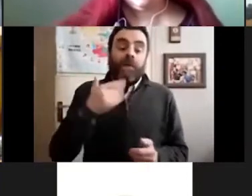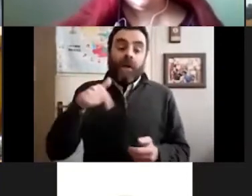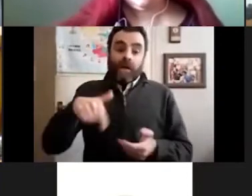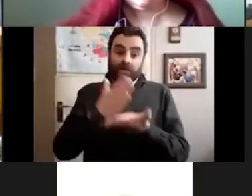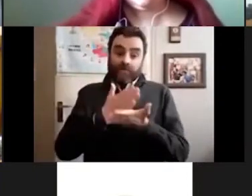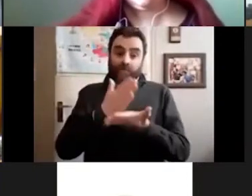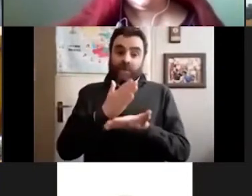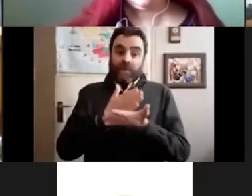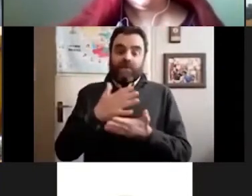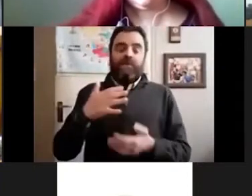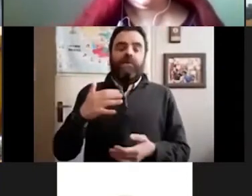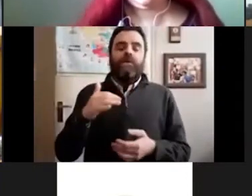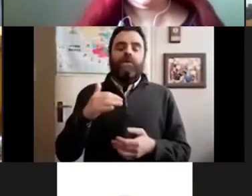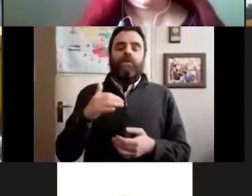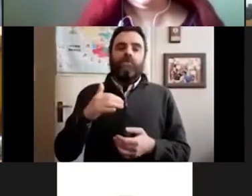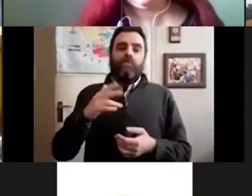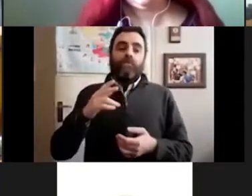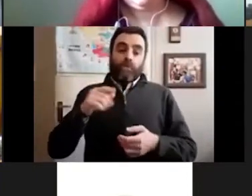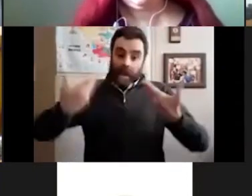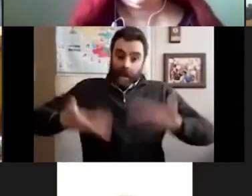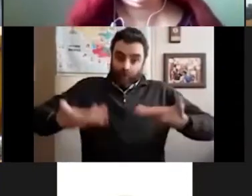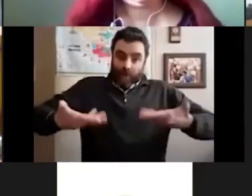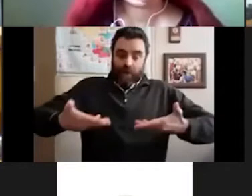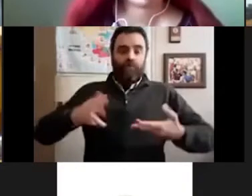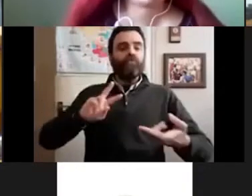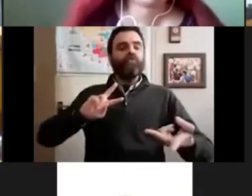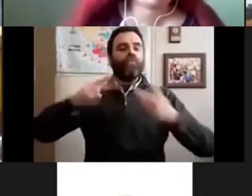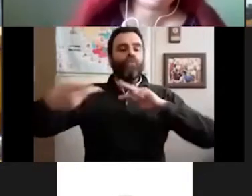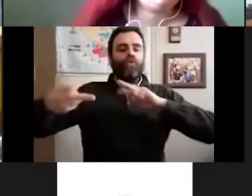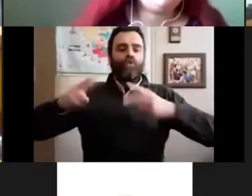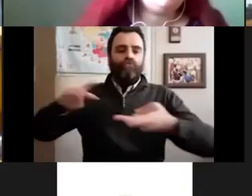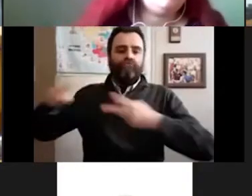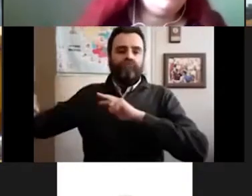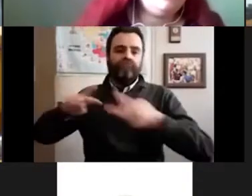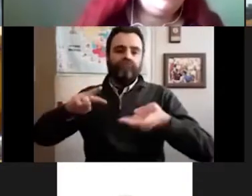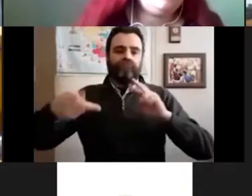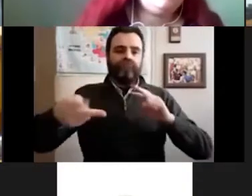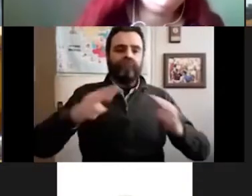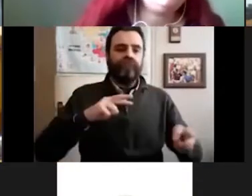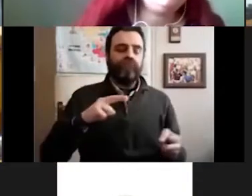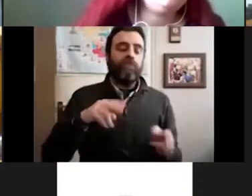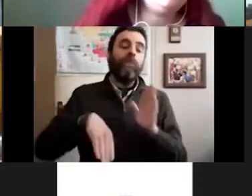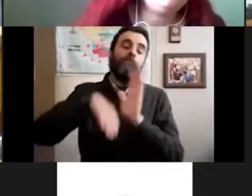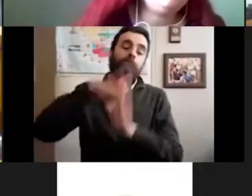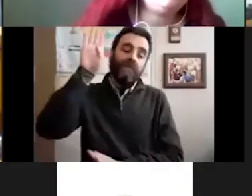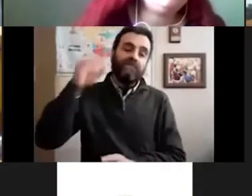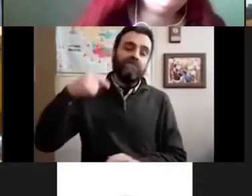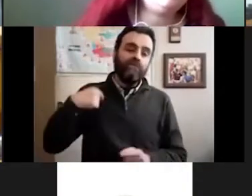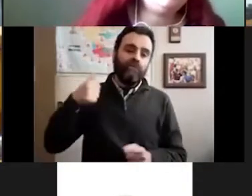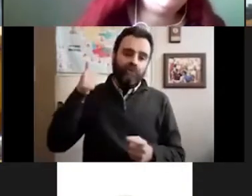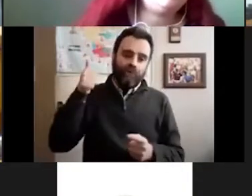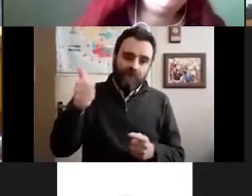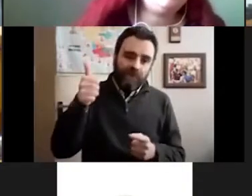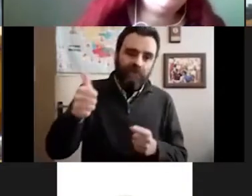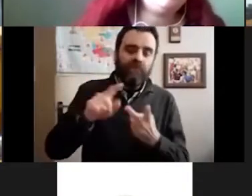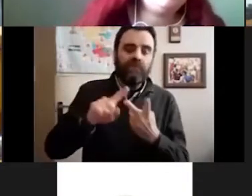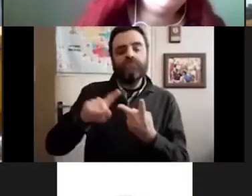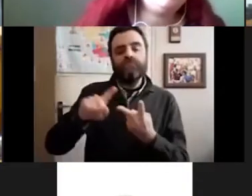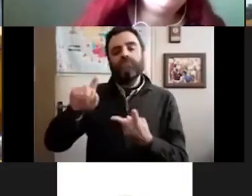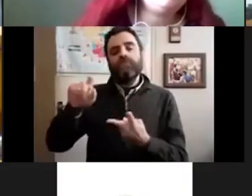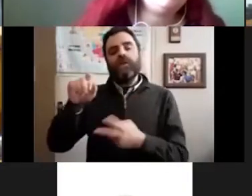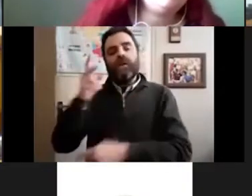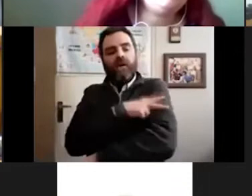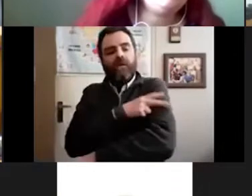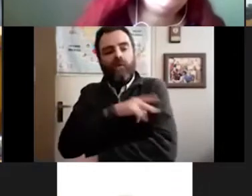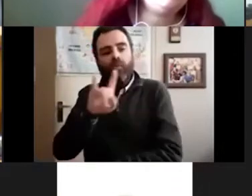hay. También aquí en la escuela, ahora, hacemos estos turnos. En